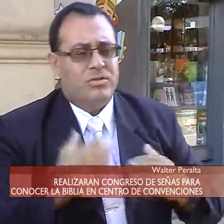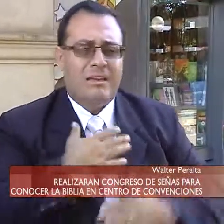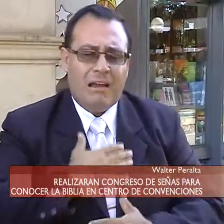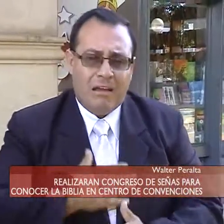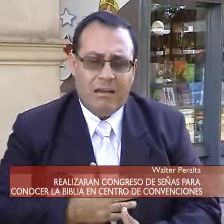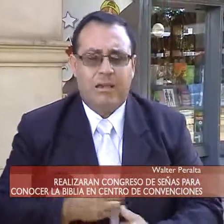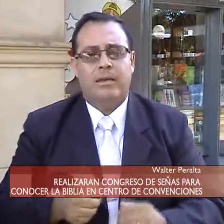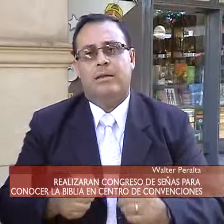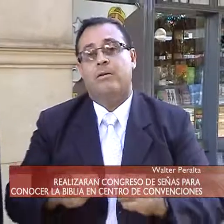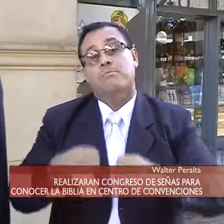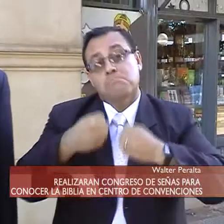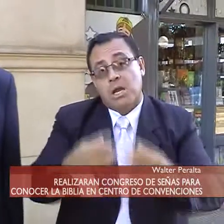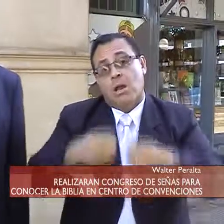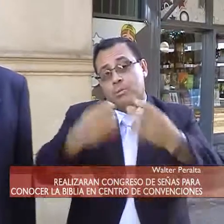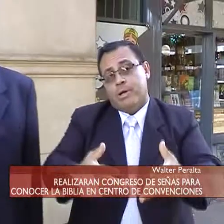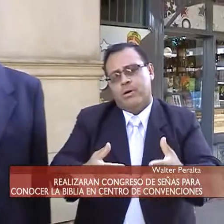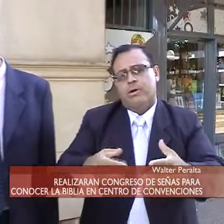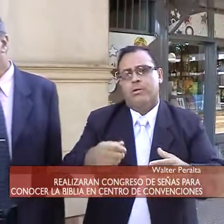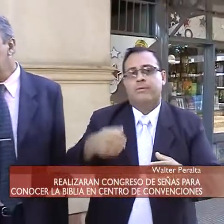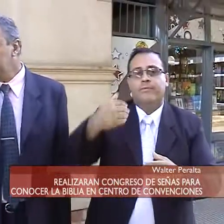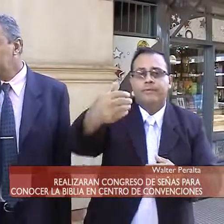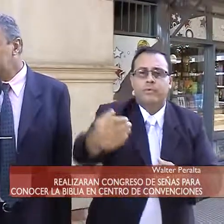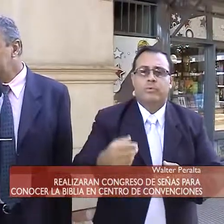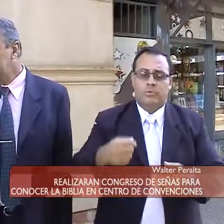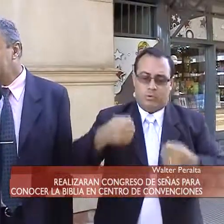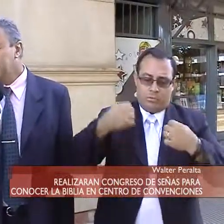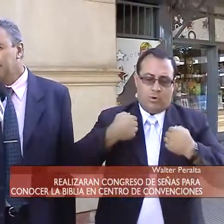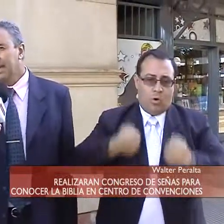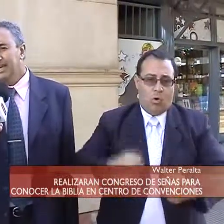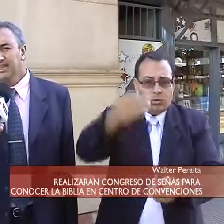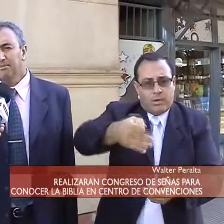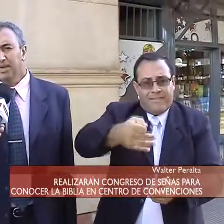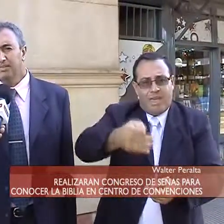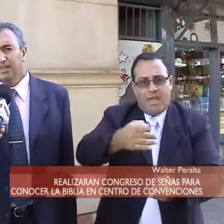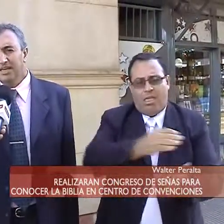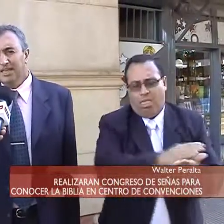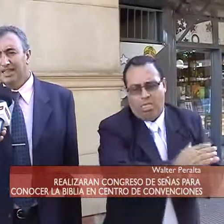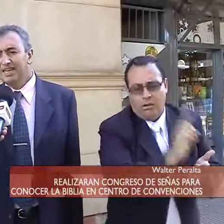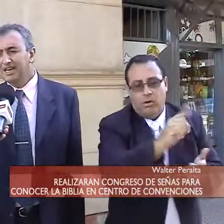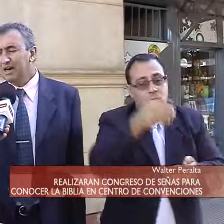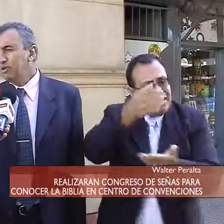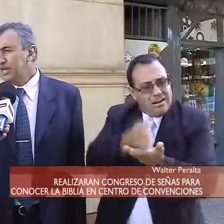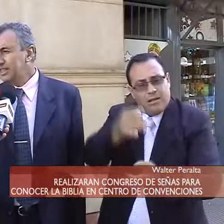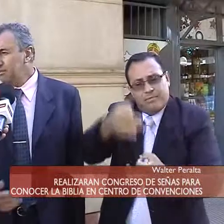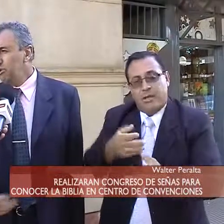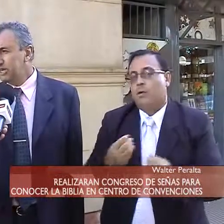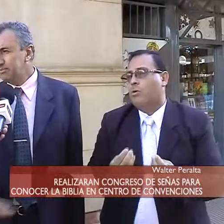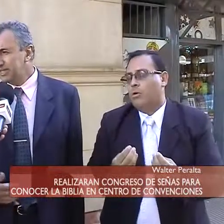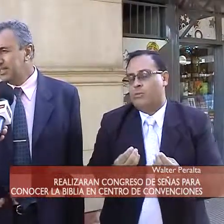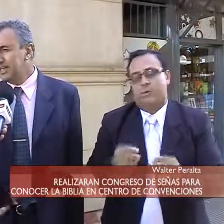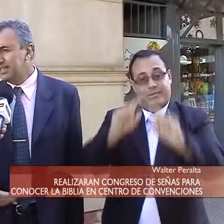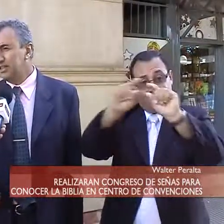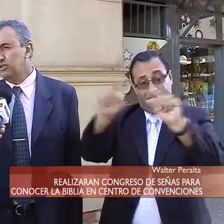estos puedan beneficiarse del conocimiento bíblico que se brinda y también del intercambio de estímulo